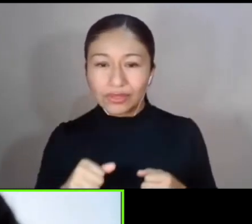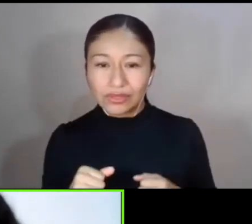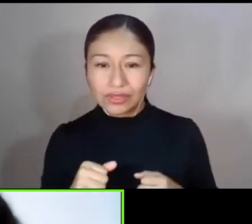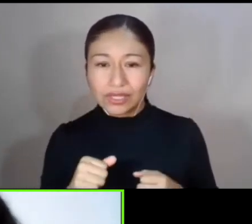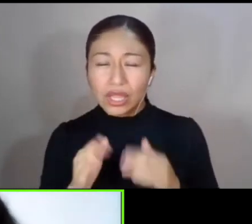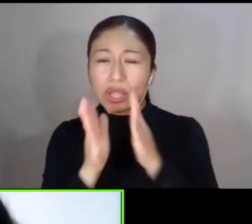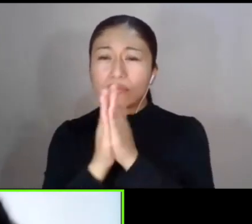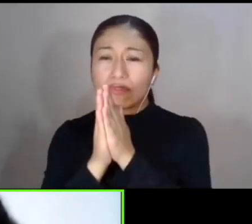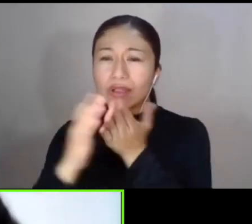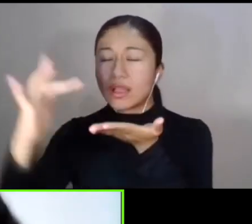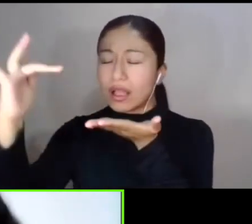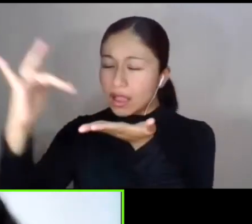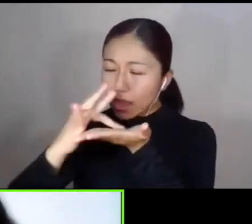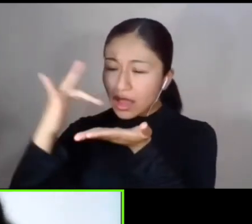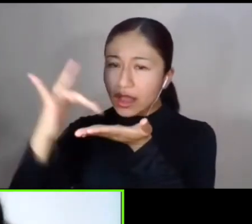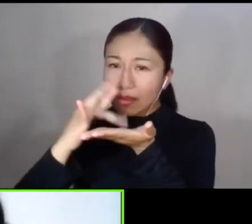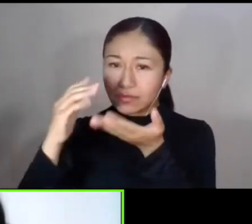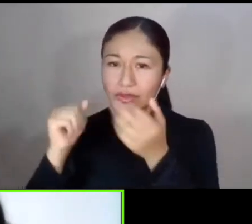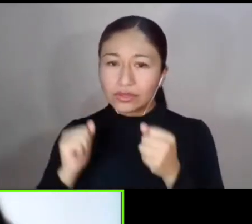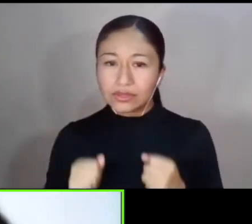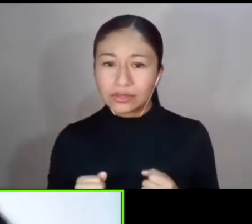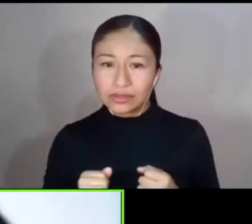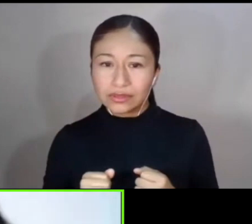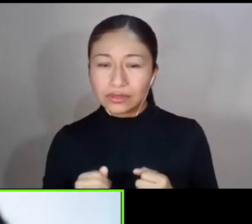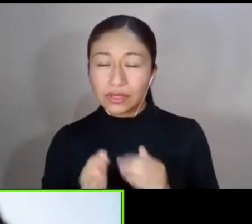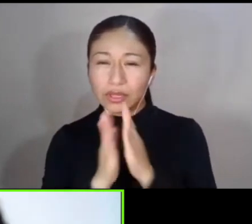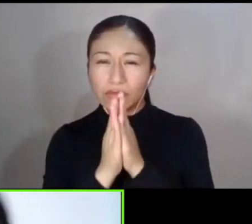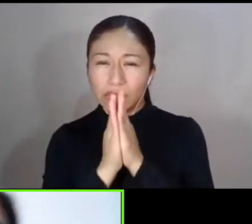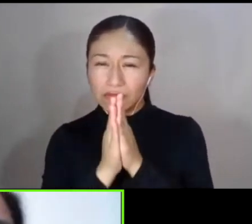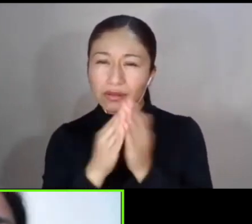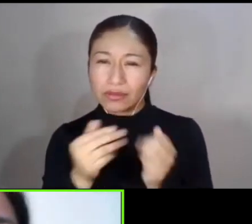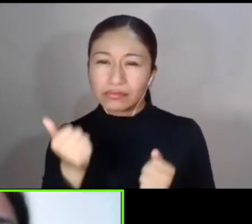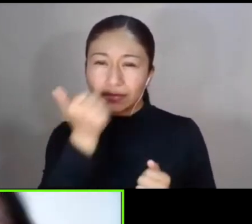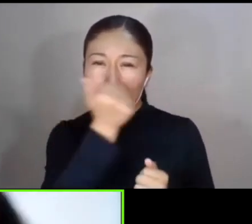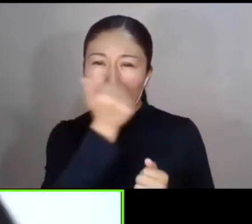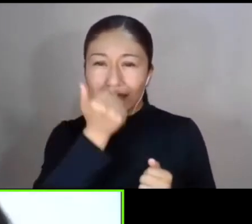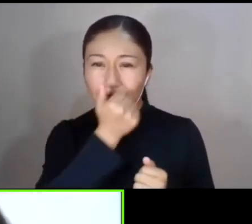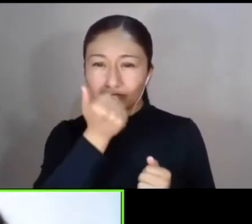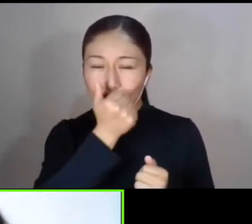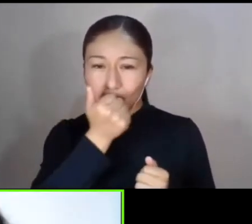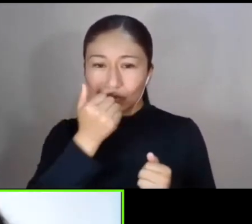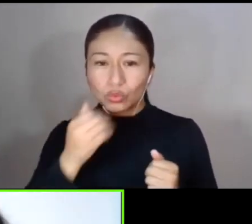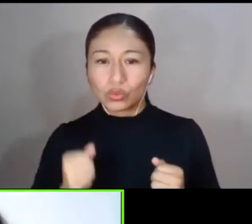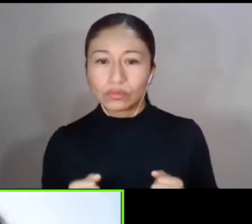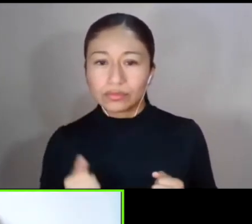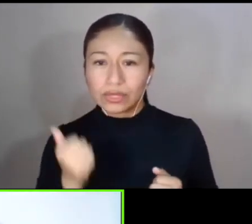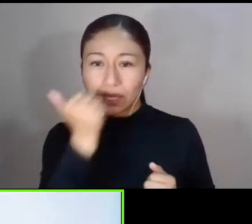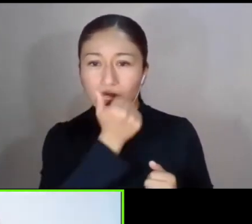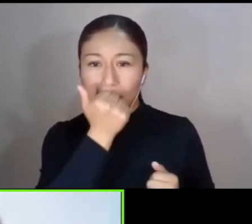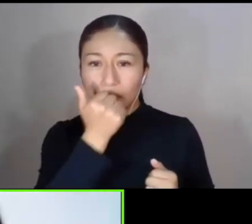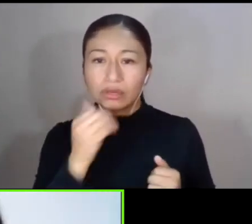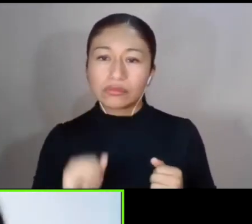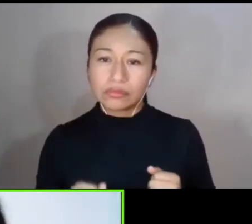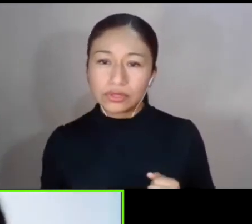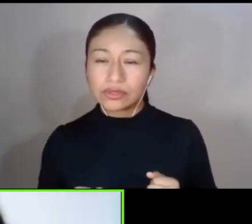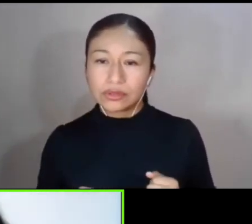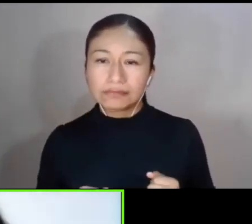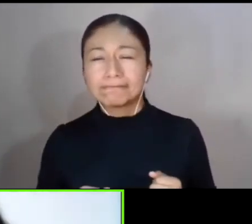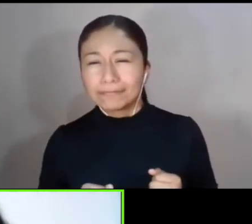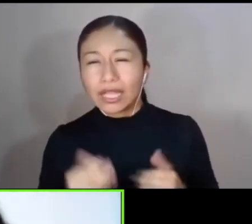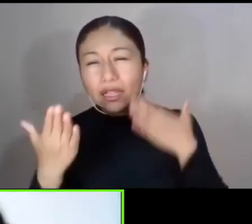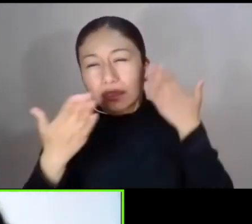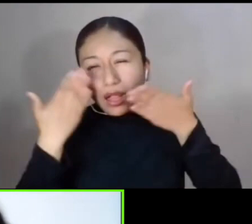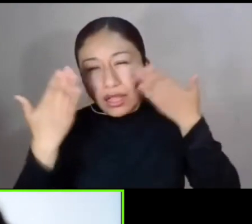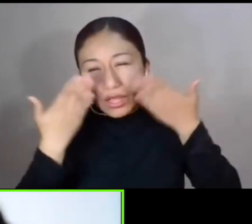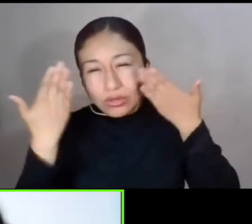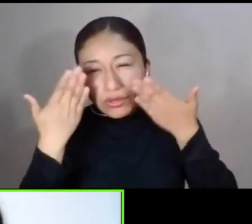ellos tengan un mejor desempeño. Las alumnas, no así Manuel y Verónica, que son intérpretes. Pero bueno,